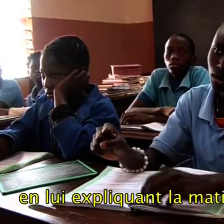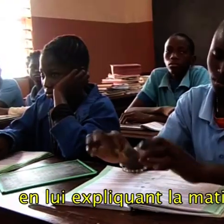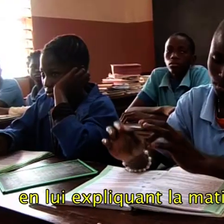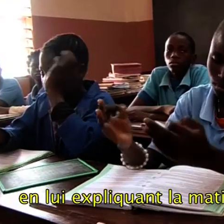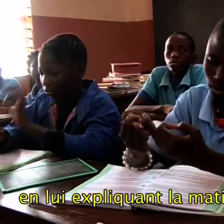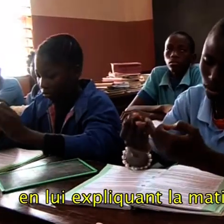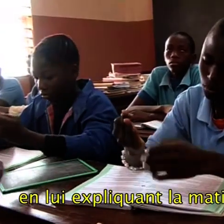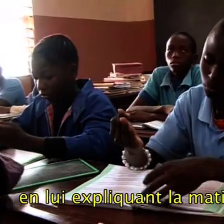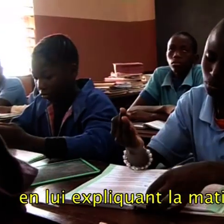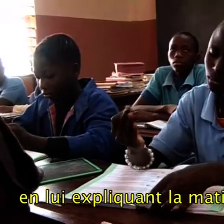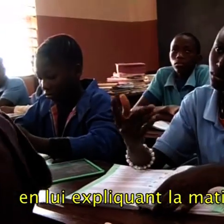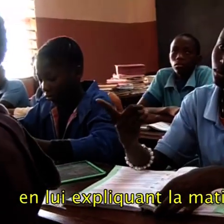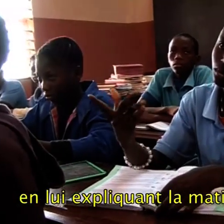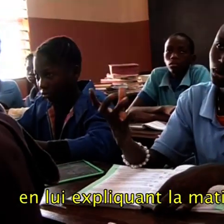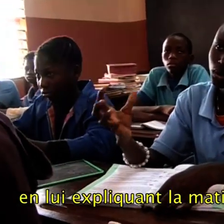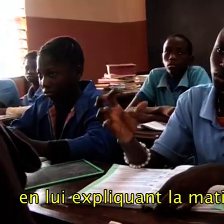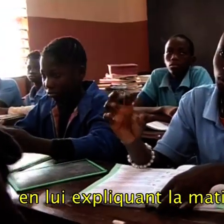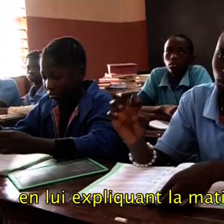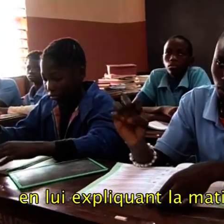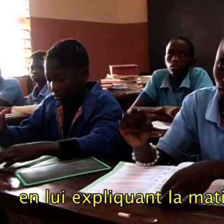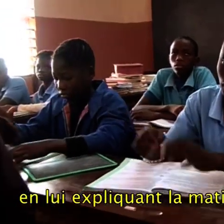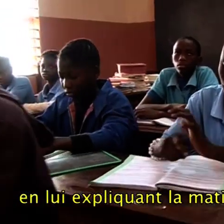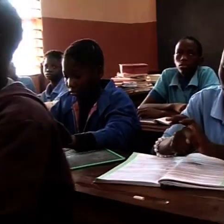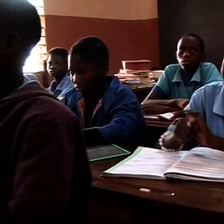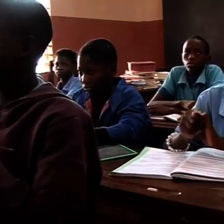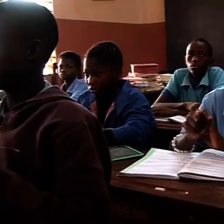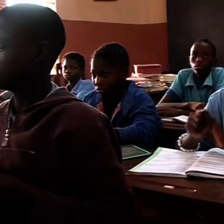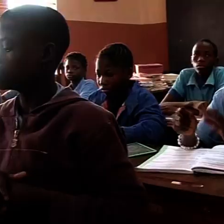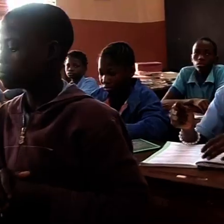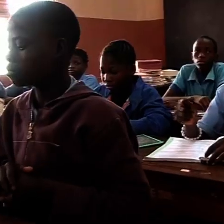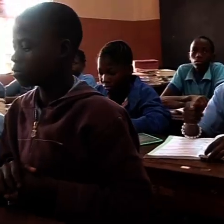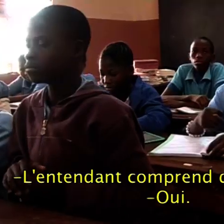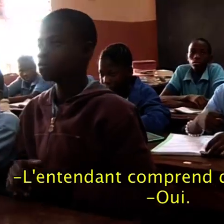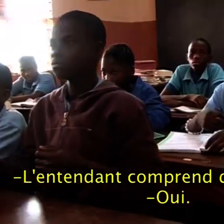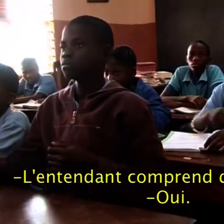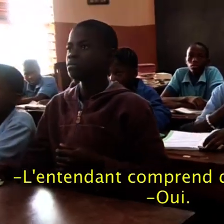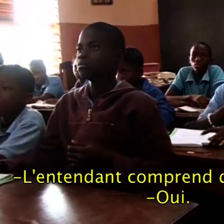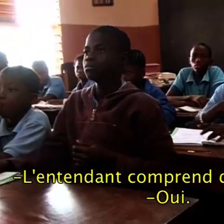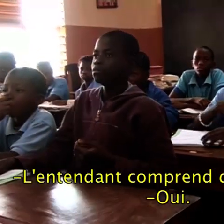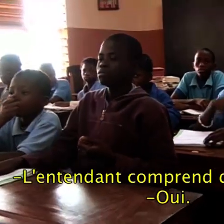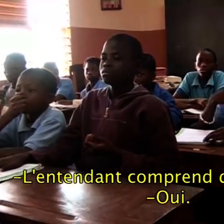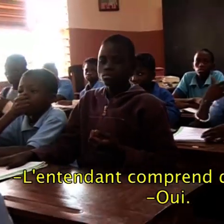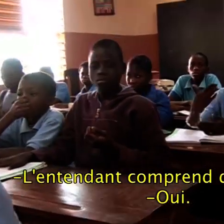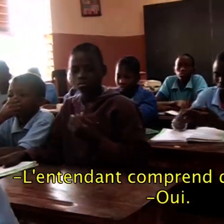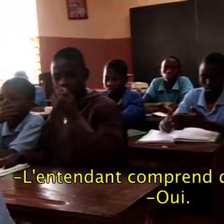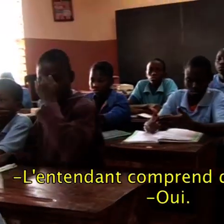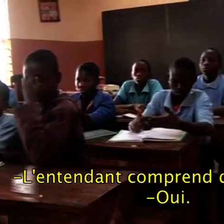avez besoin d'expliquer à fond. En ce temps, vous savez, l'entendant a déjà compris. Donc ça augmente les chances oui, des entendants. Oui, ça augmente les